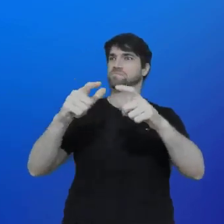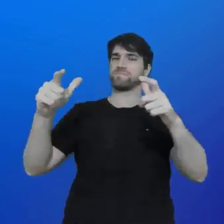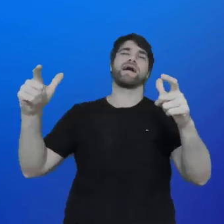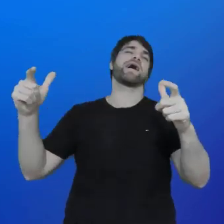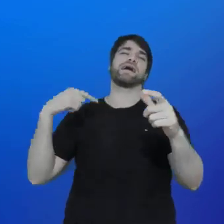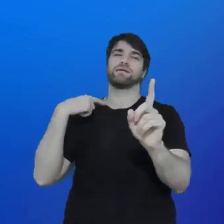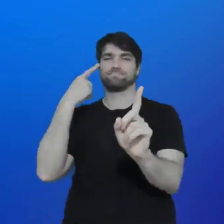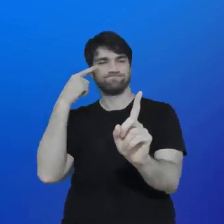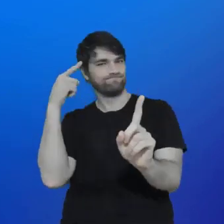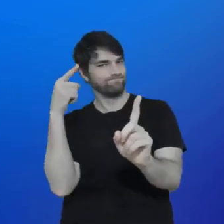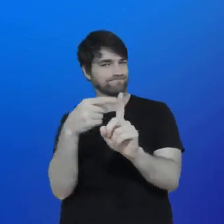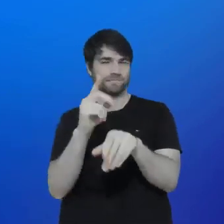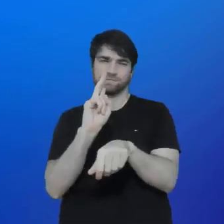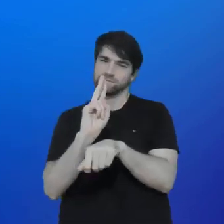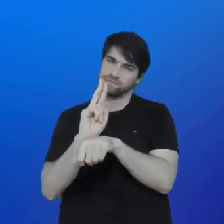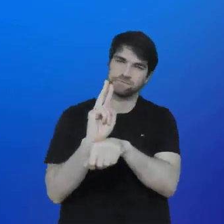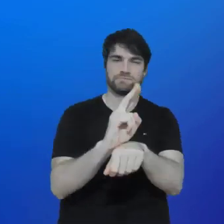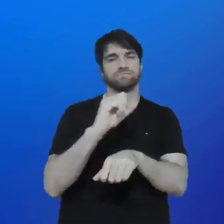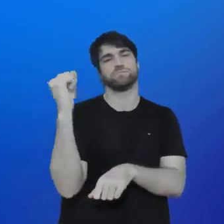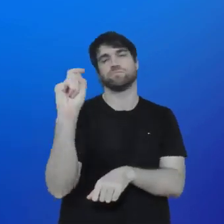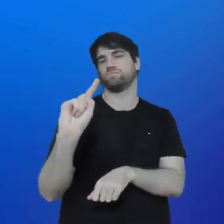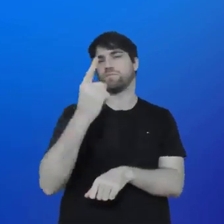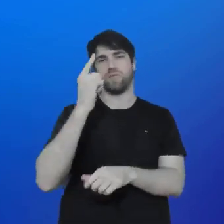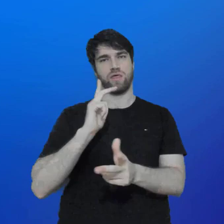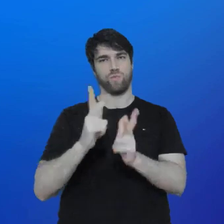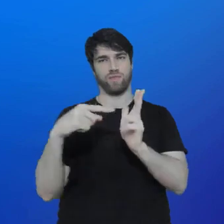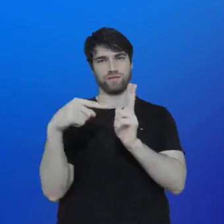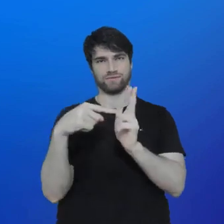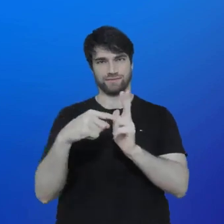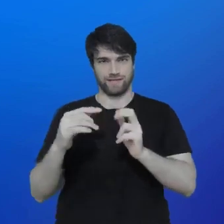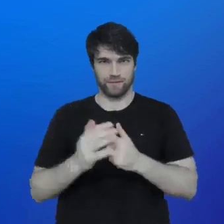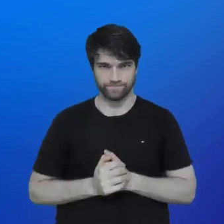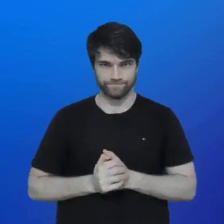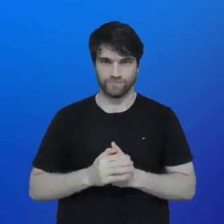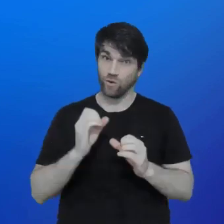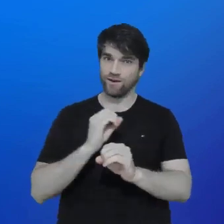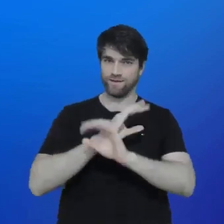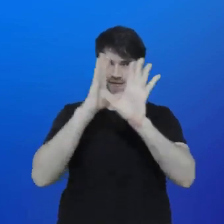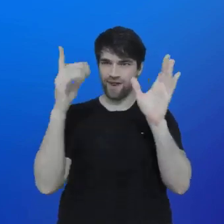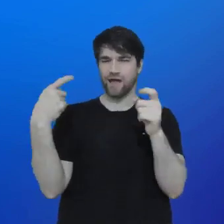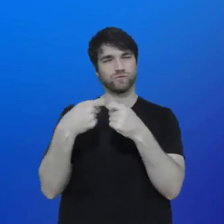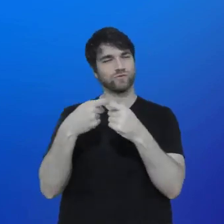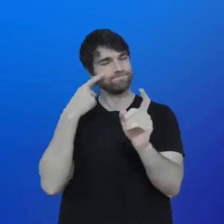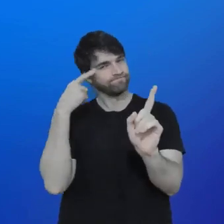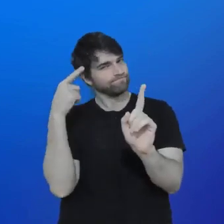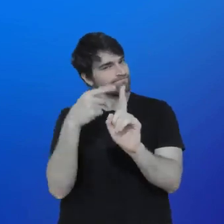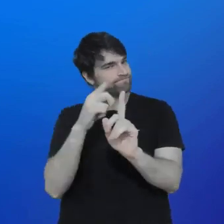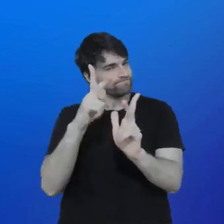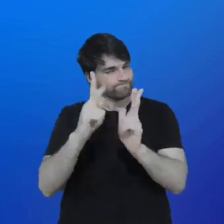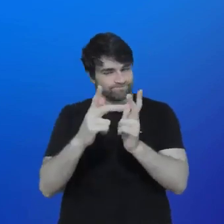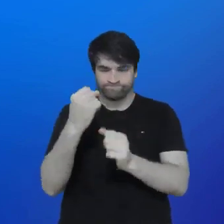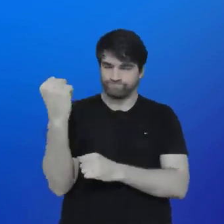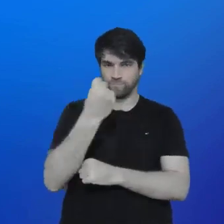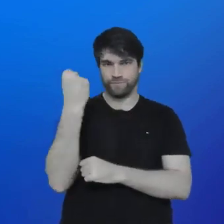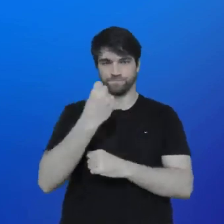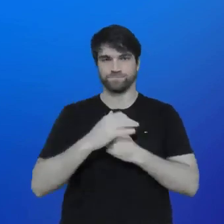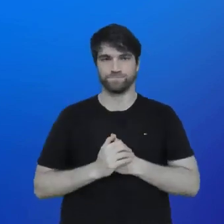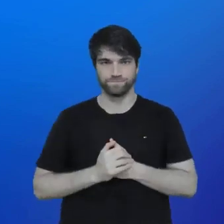y desarrollarse en distintas áreas, conseguir títulos universitarios, entre otras cosas. Por eso es tan importante defender la importancia de la lengua de señas y